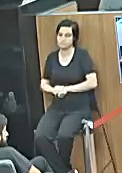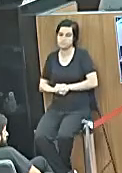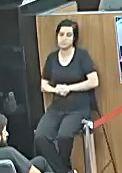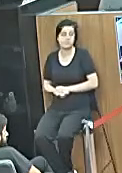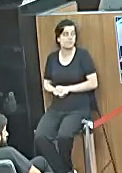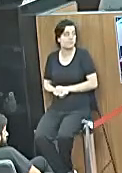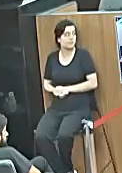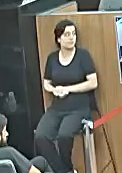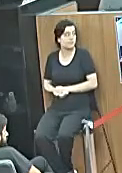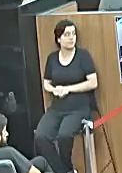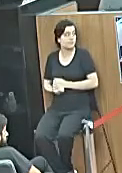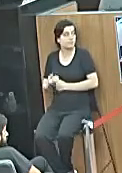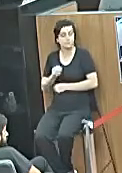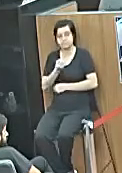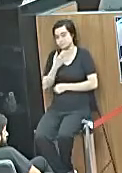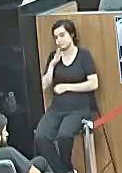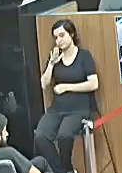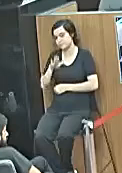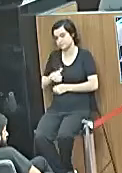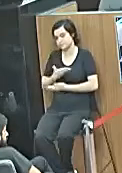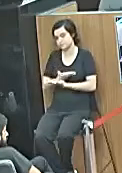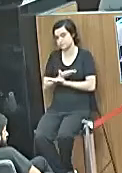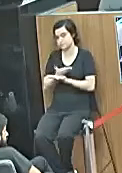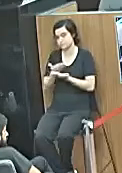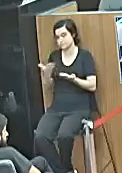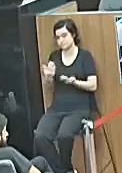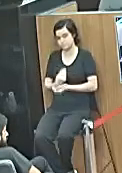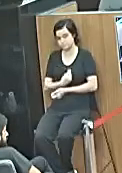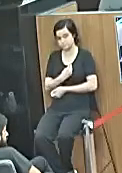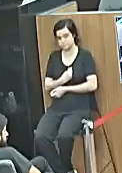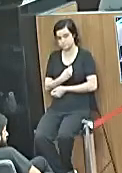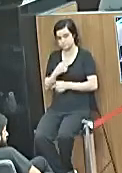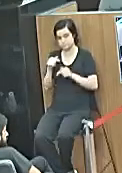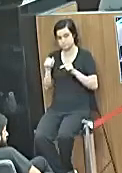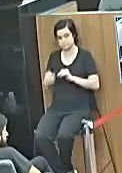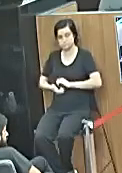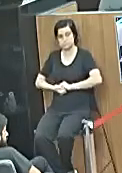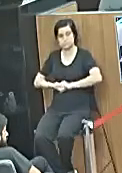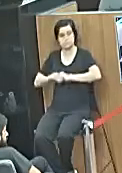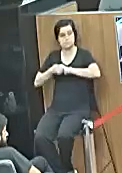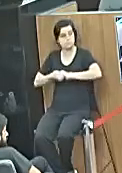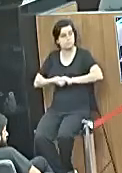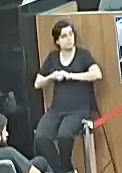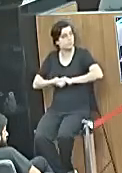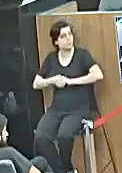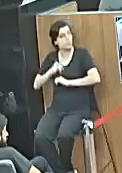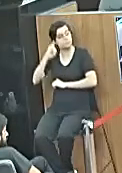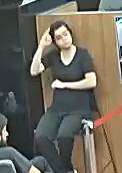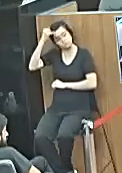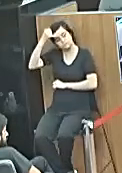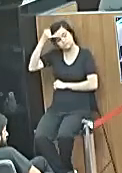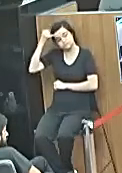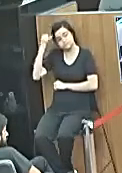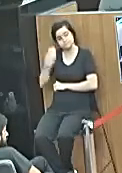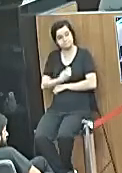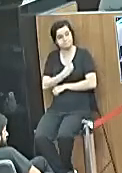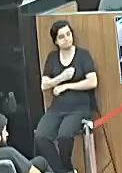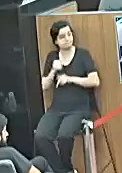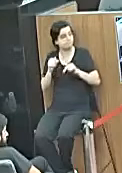à tarde a todas ea todos né comprimento deputado gilvan freire e os demais em pé